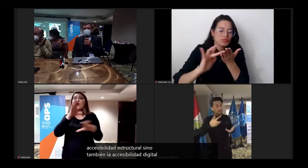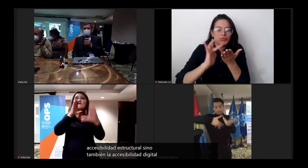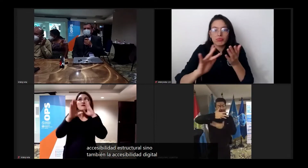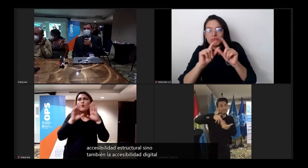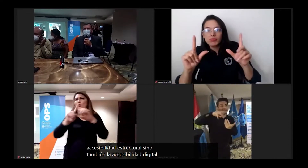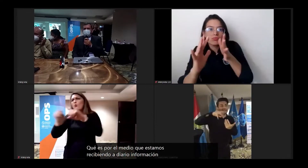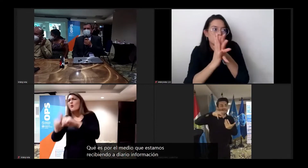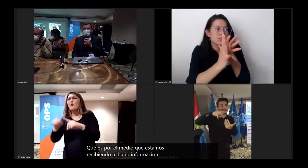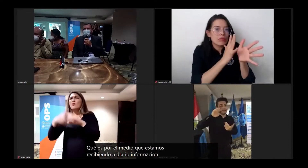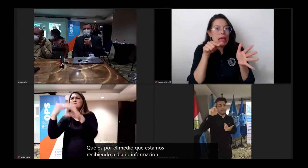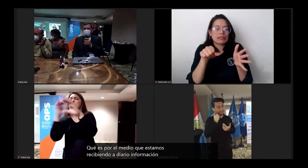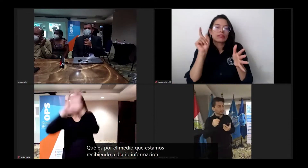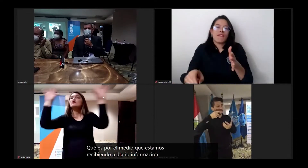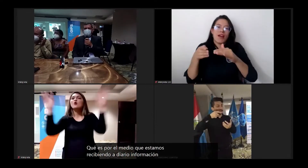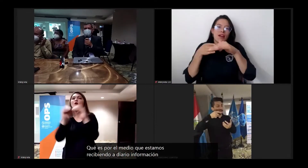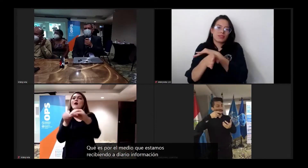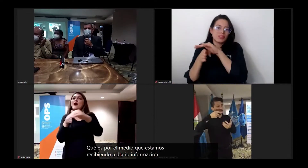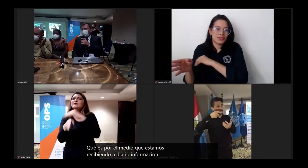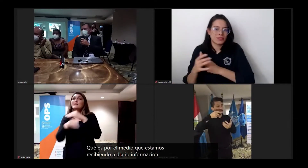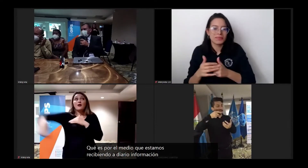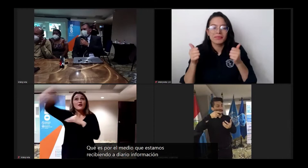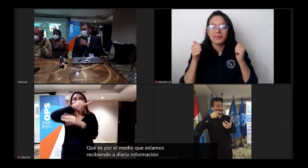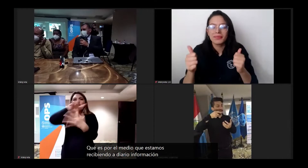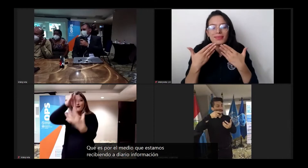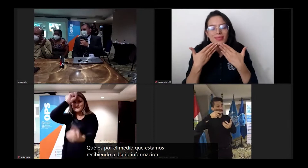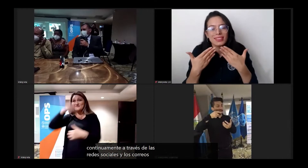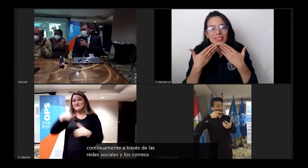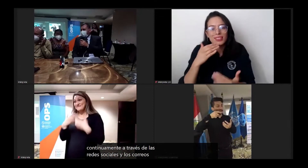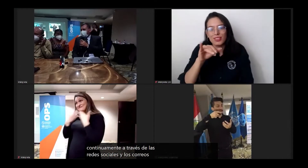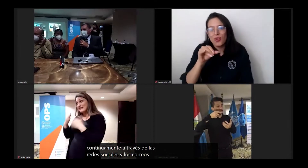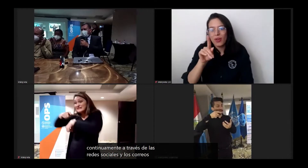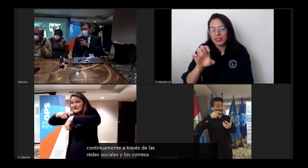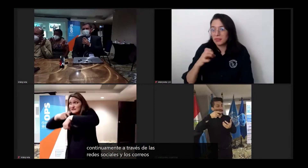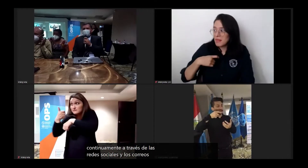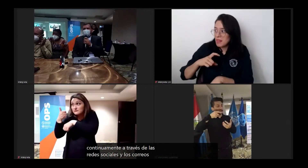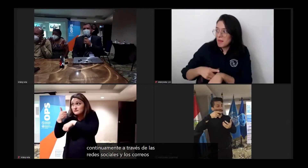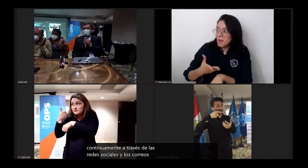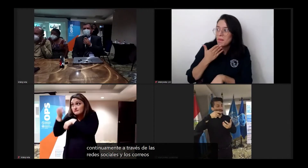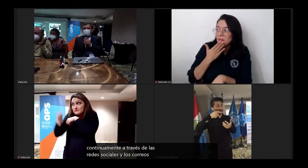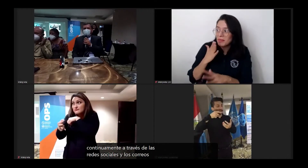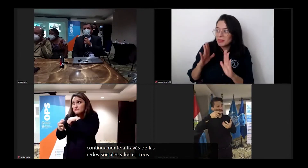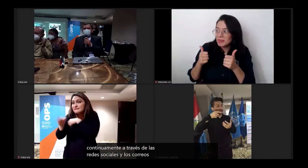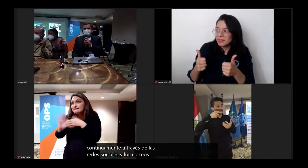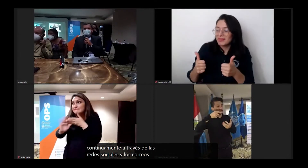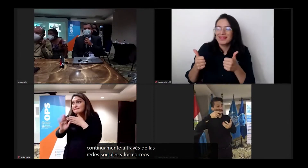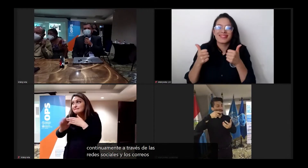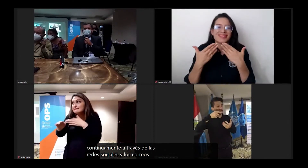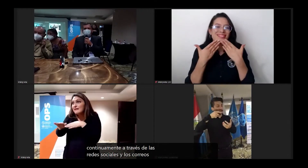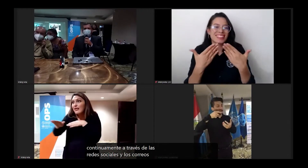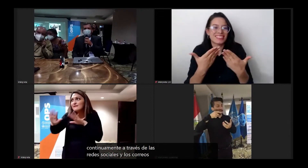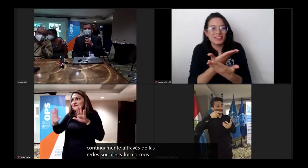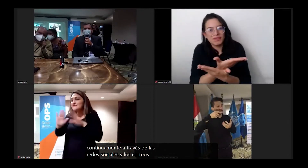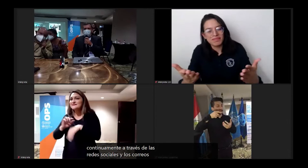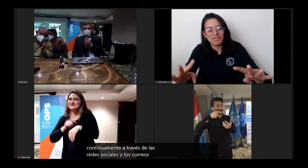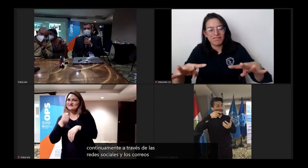los correos electrónicos. Bueno, muchas gracias, José Miguel, espero que no me haya pasado. Y asimismo, gracias a todos los que nos